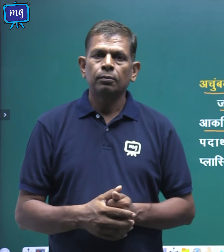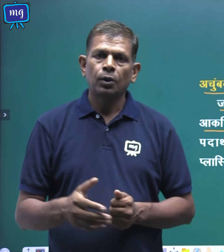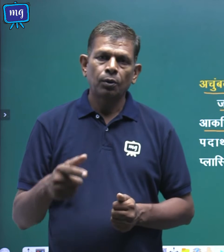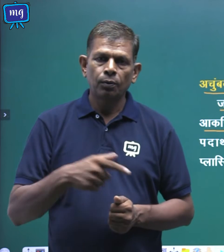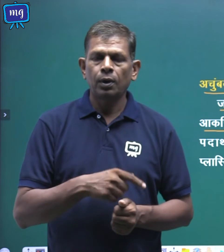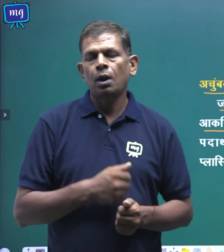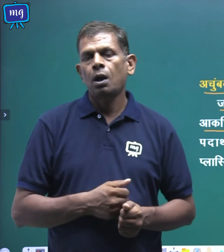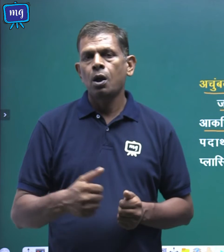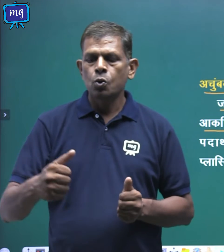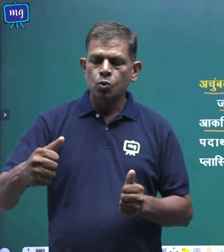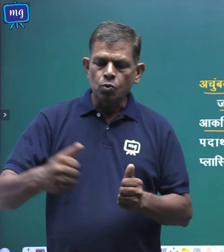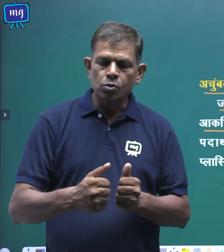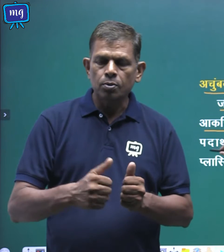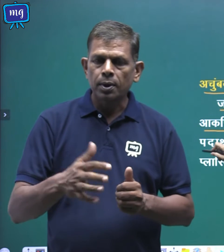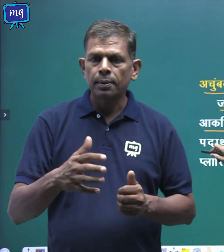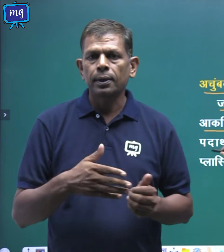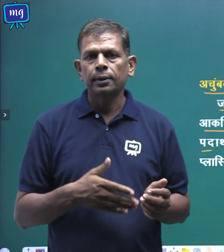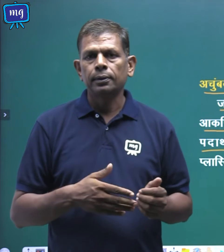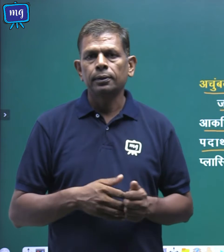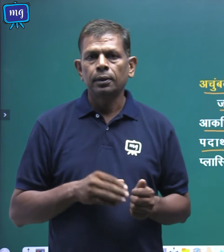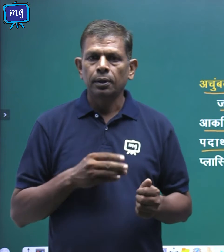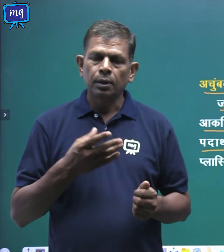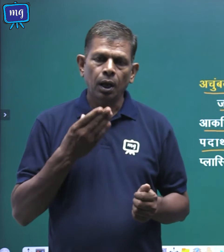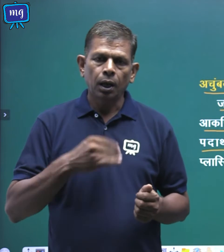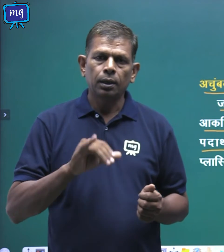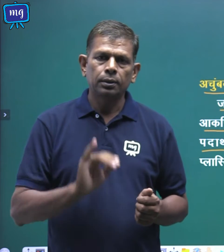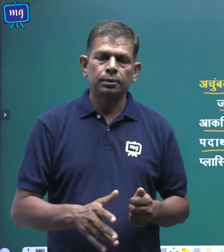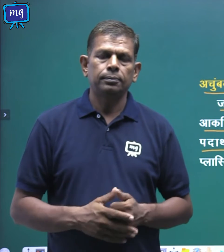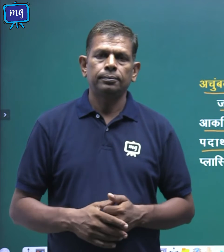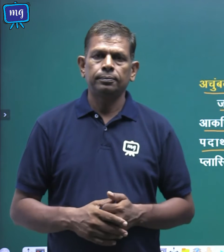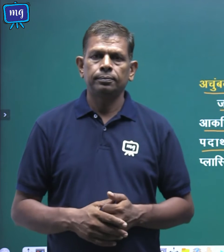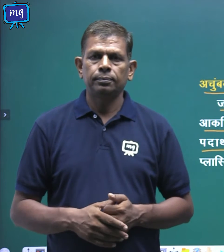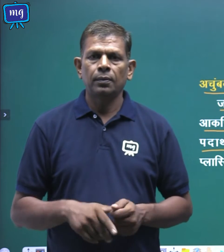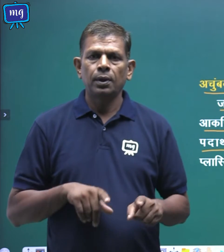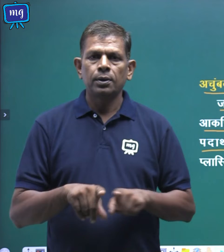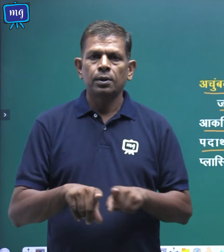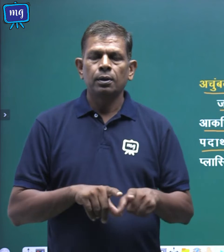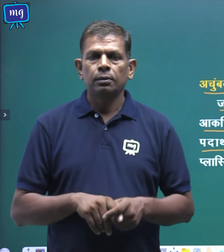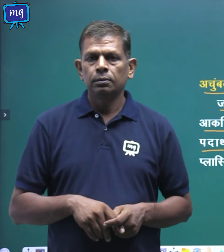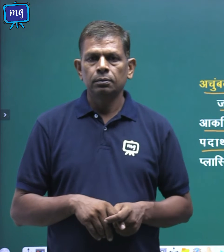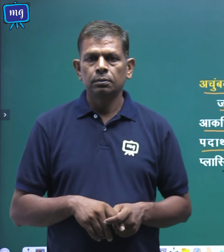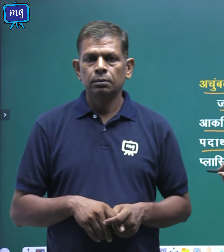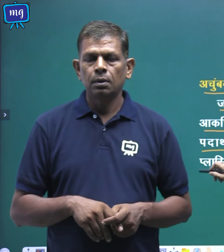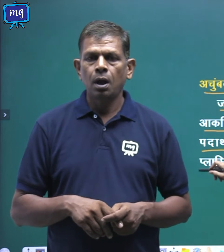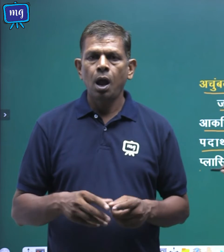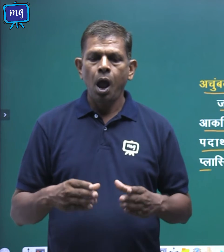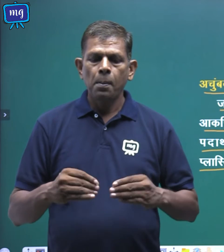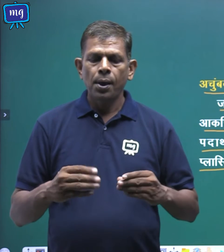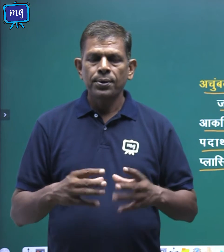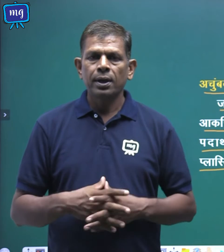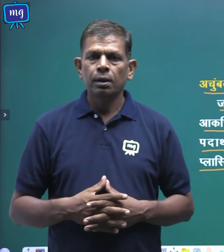वे अचुंबकीय पदार्थ कहलाते हैं, जैसे